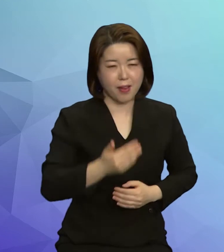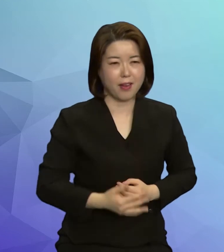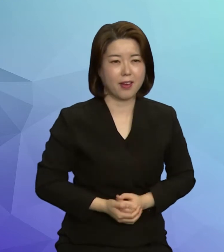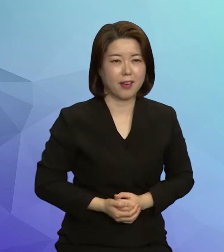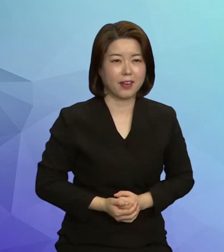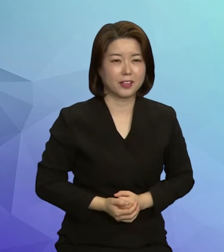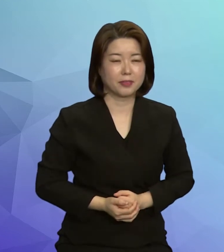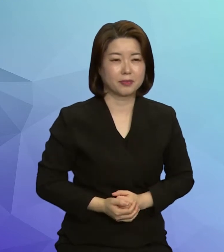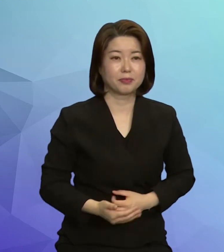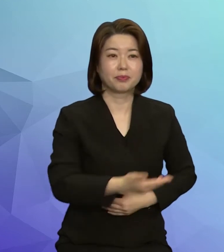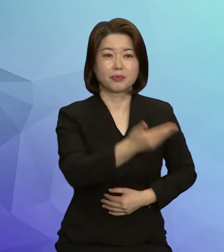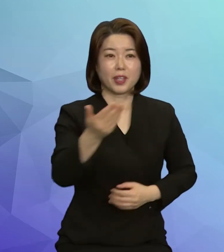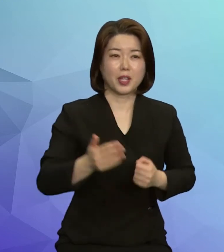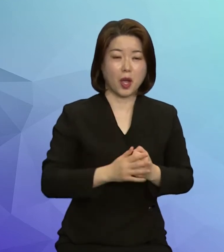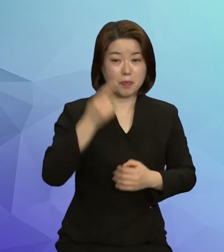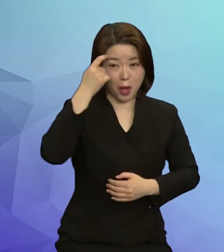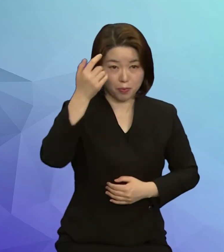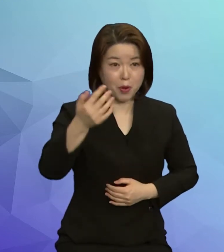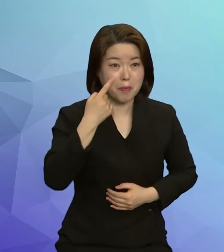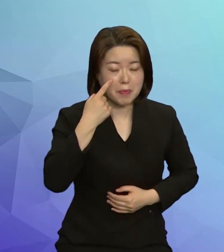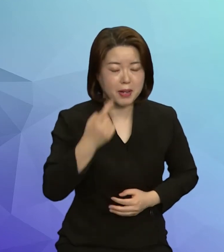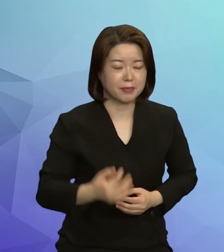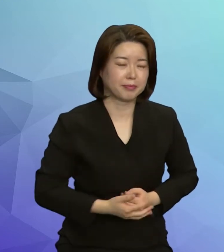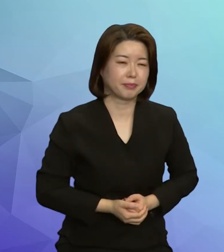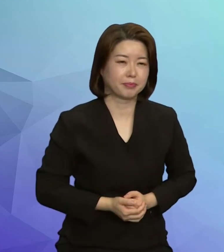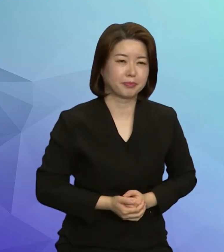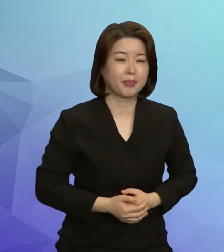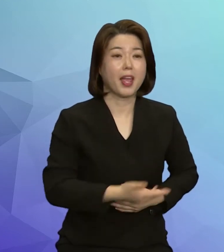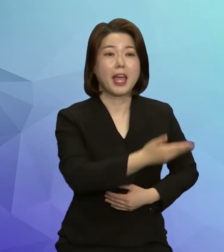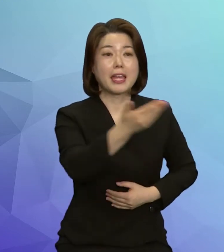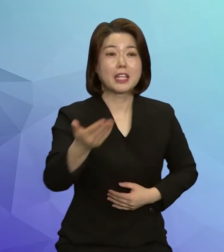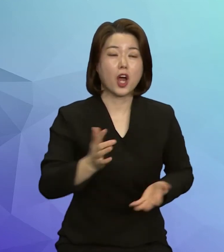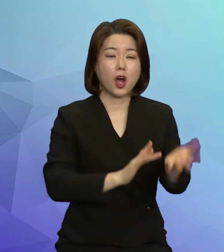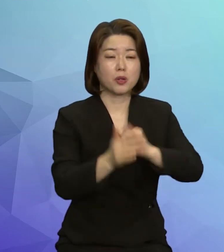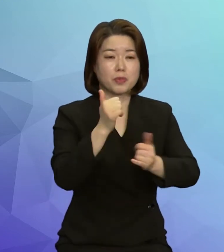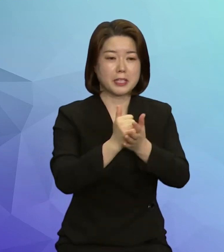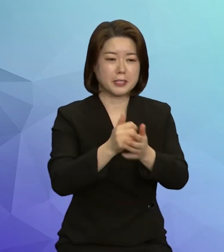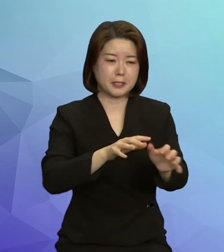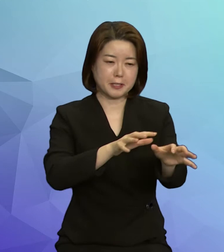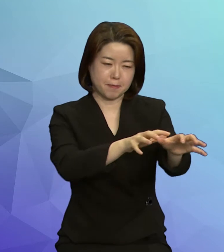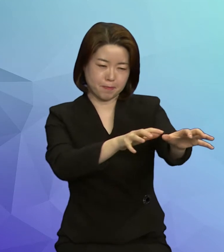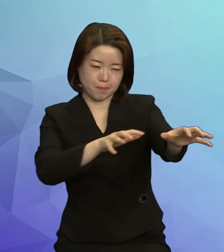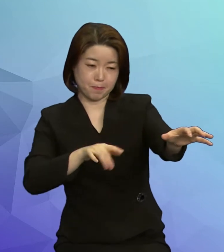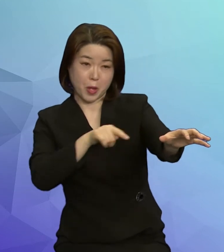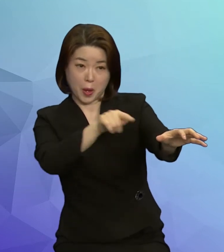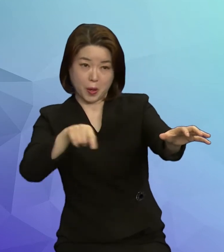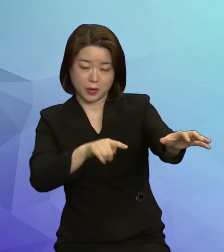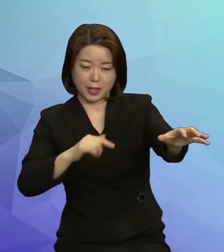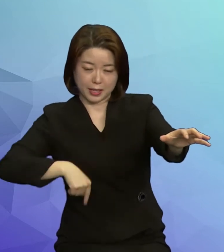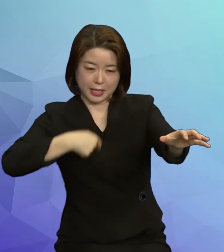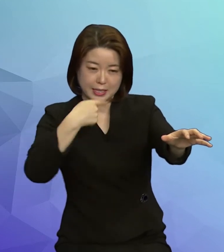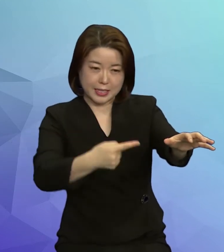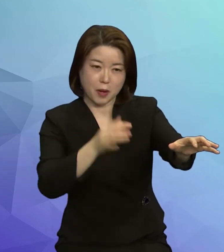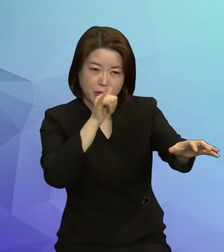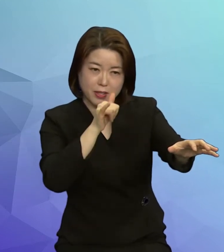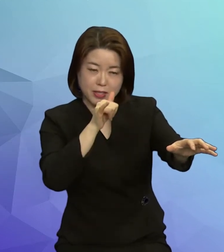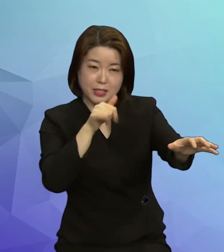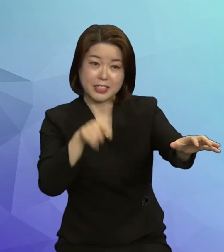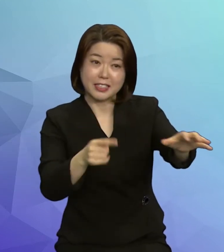거죠. 자, 여러분들도 한번 물어보셔야 돼요. 여러분은 예수님의 개선 행렬에